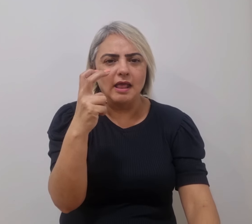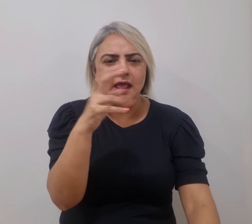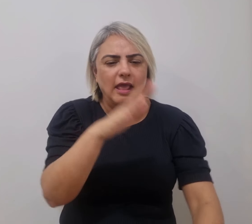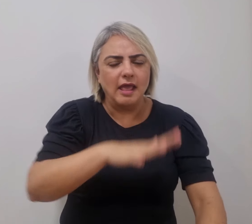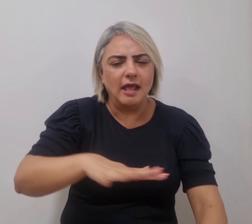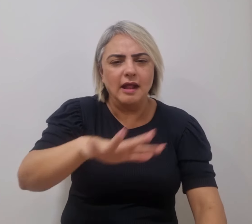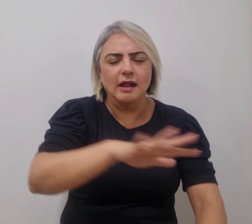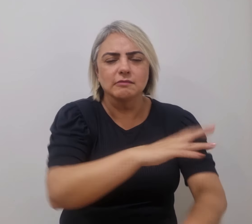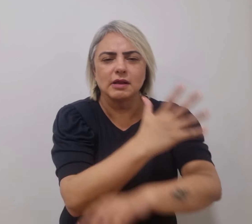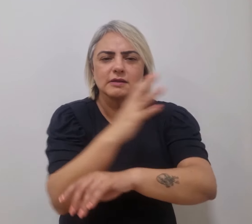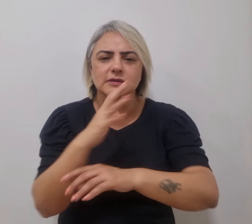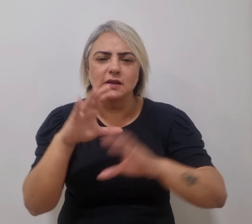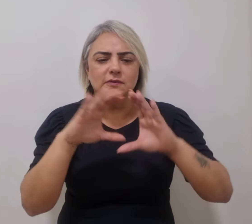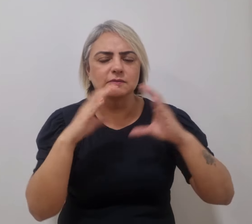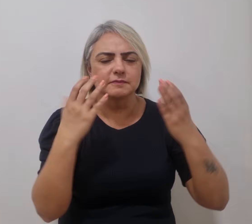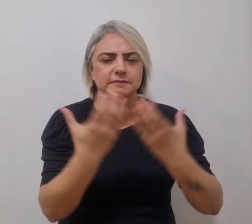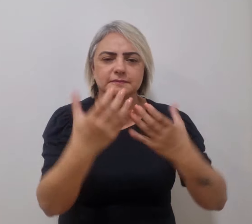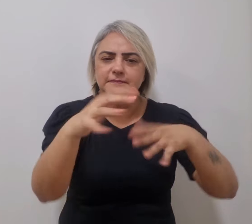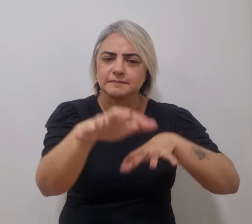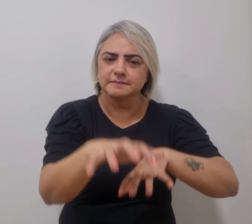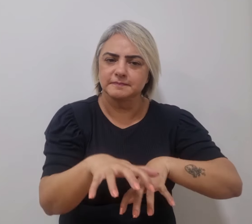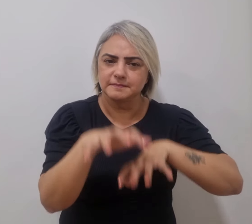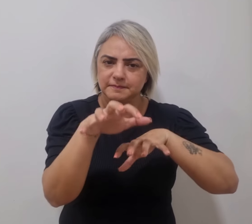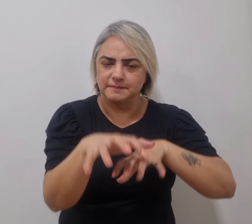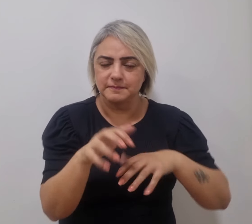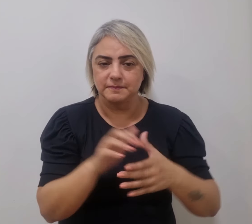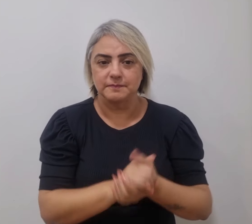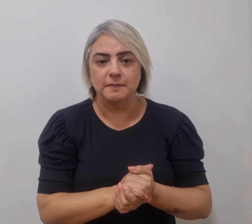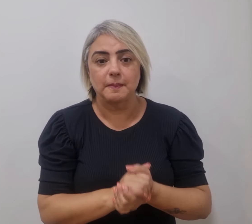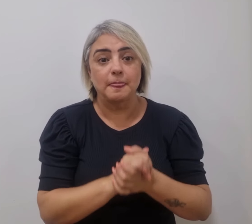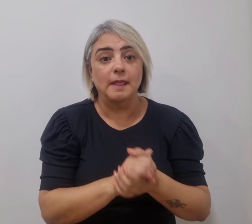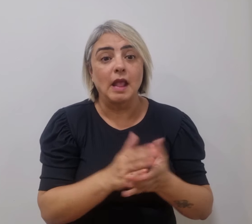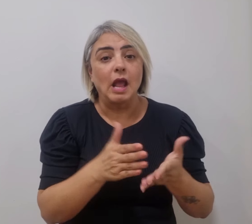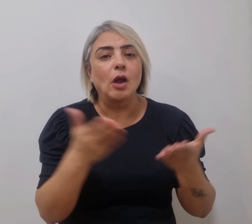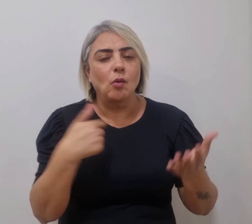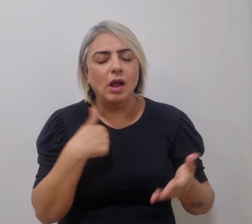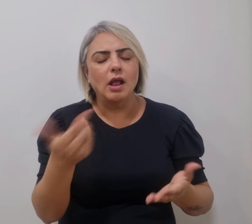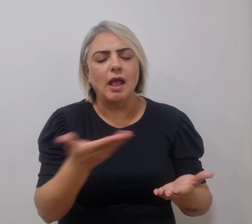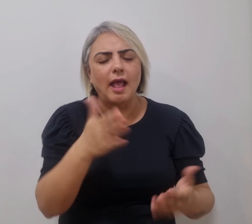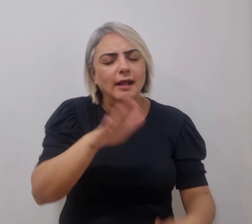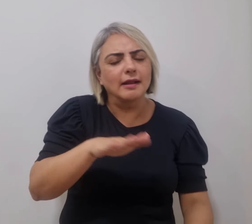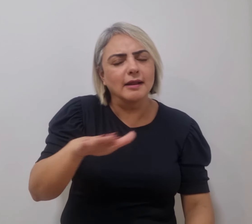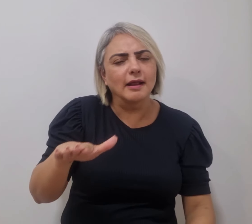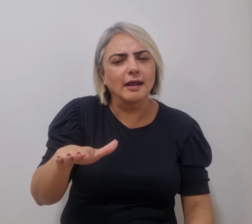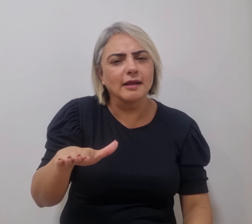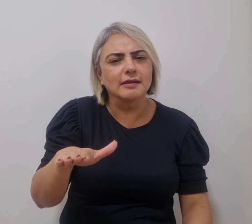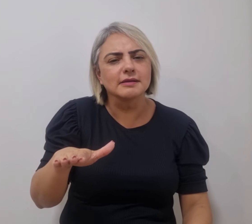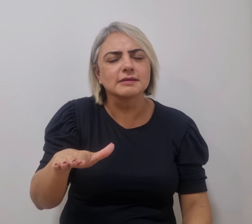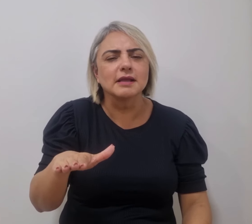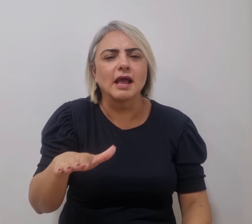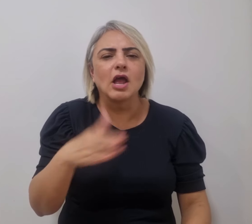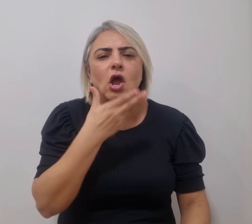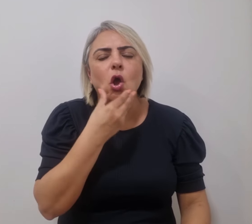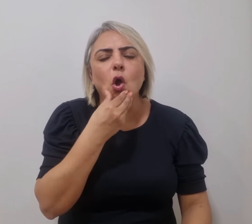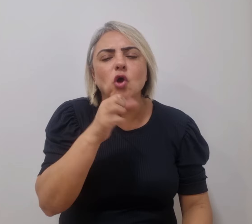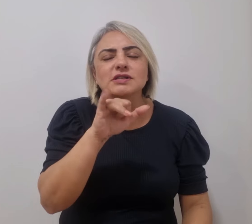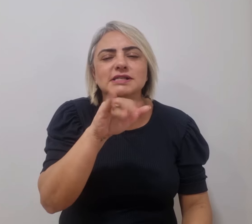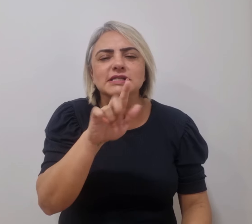das comunidades camponesas. Quando criança, Sérgio Luiz estudou em uma escola rural,